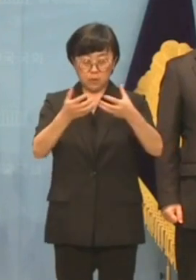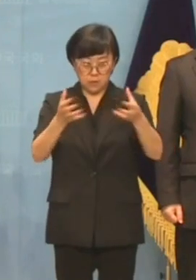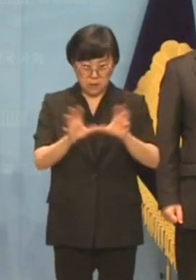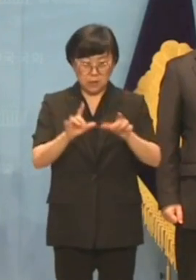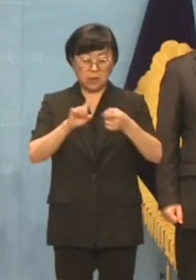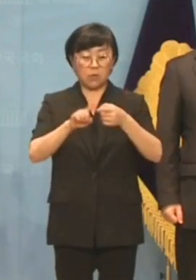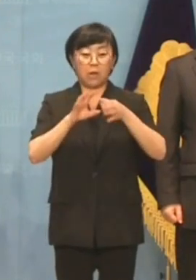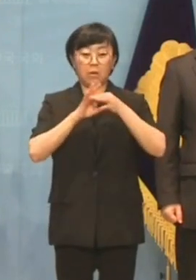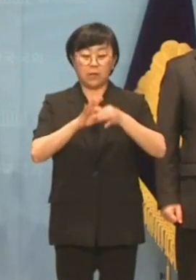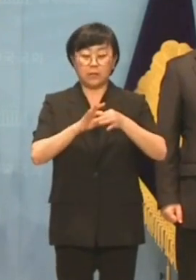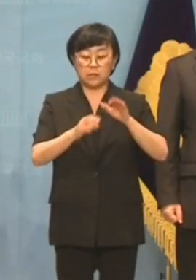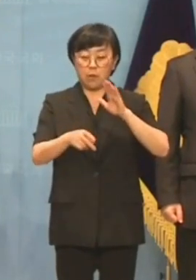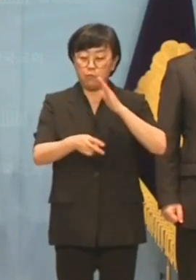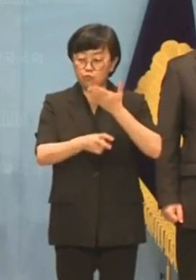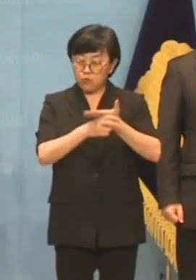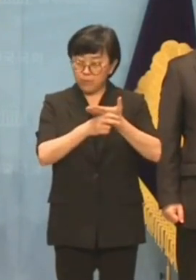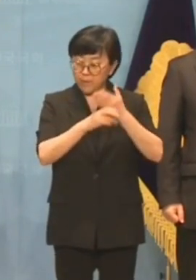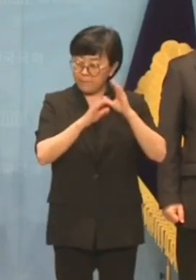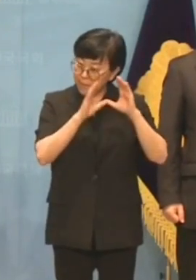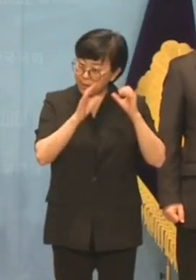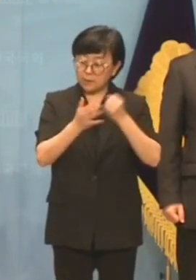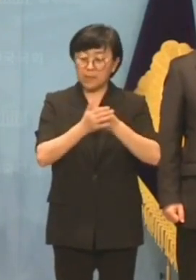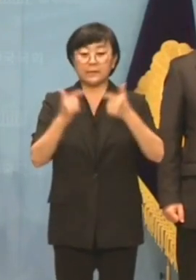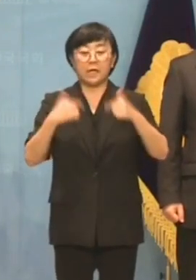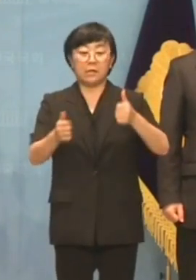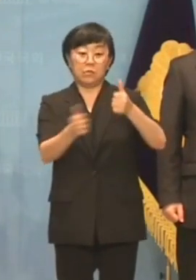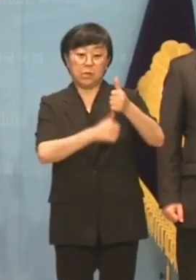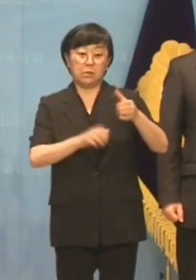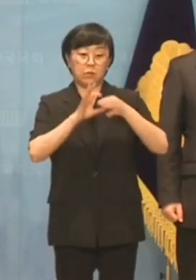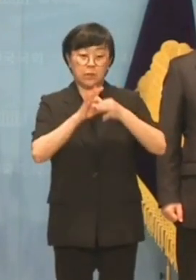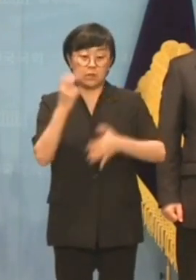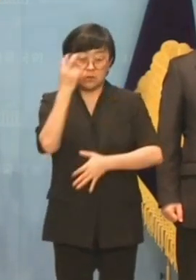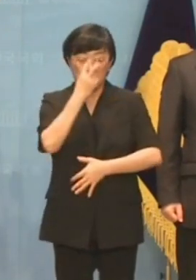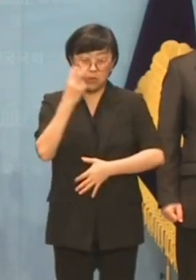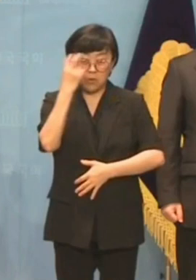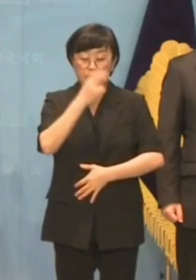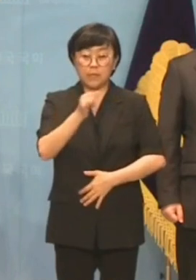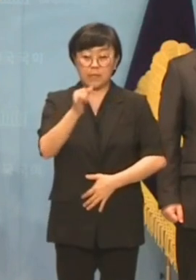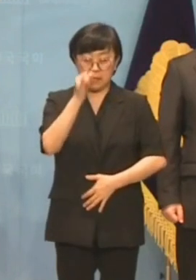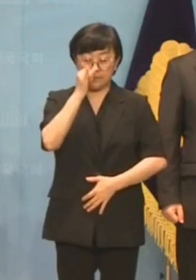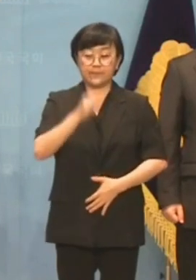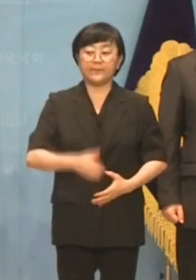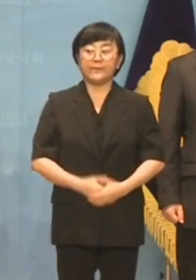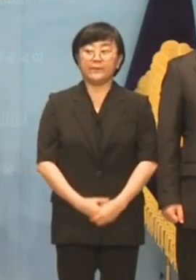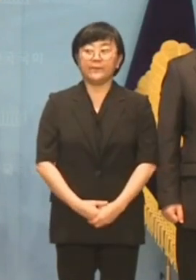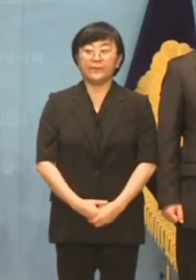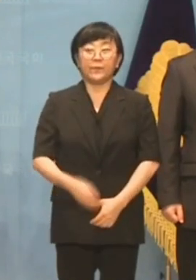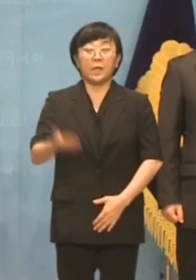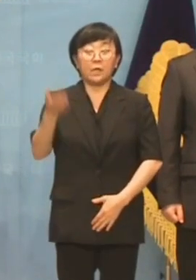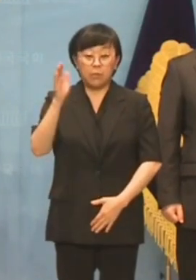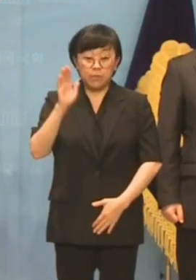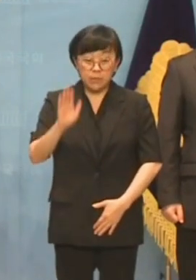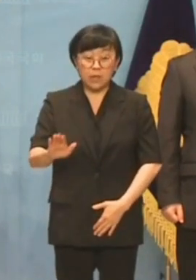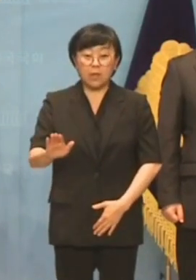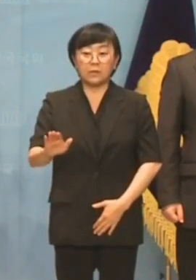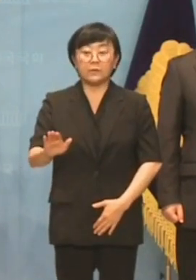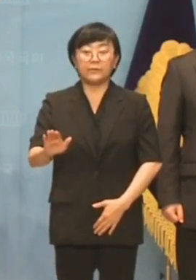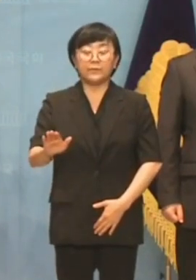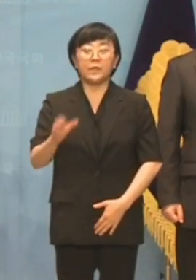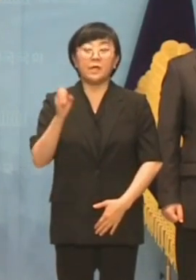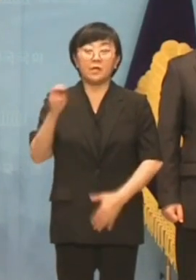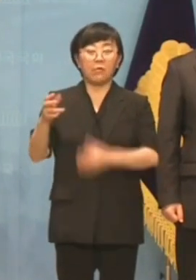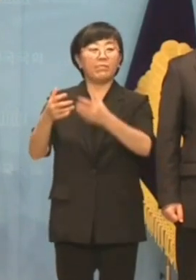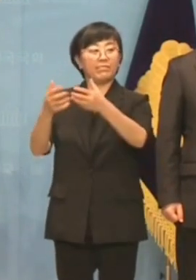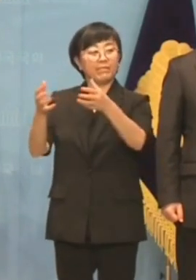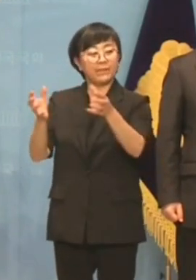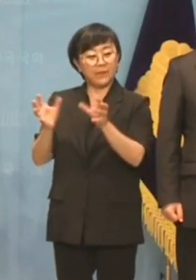관련하여 외통위 전체 상임위를 통해서 점검을 하고 있던 중이었습니다. 그럼에도 불구하고